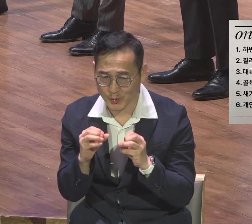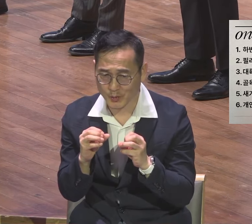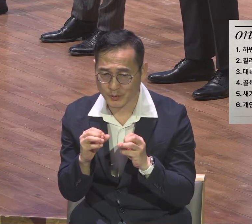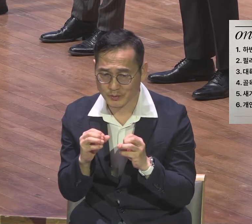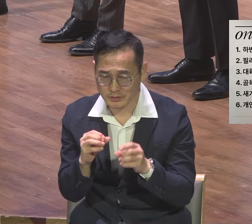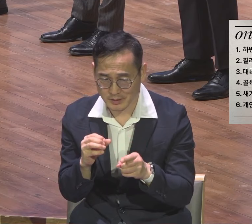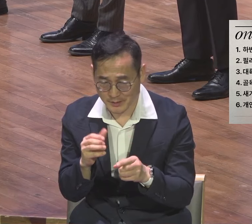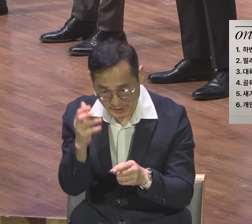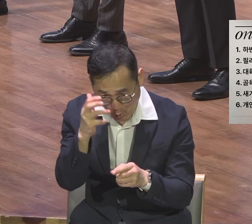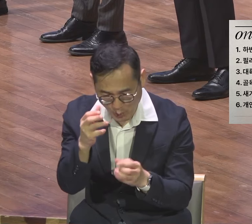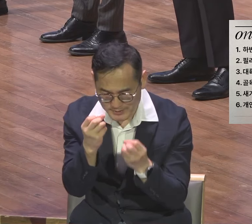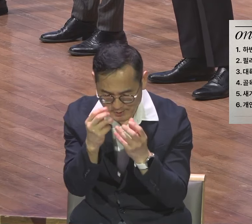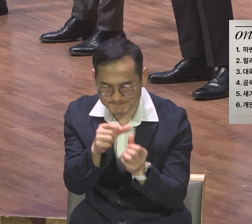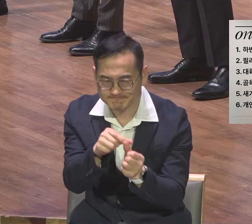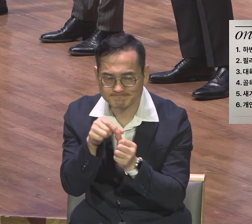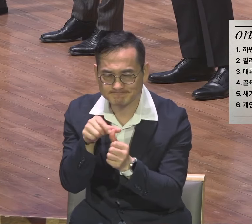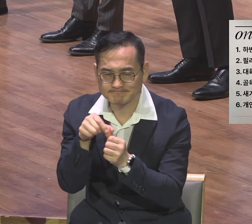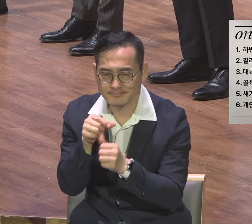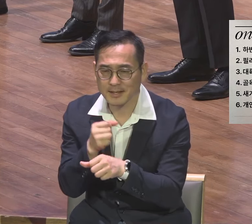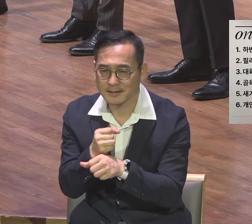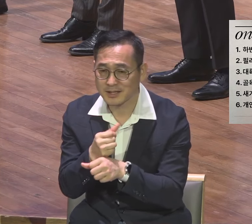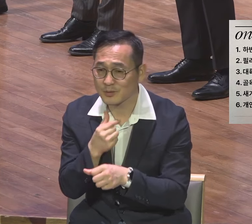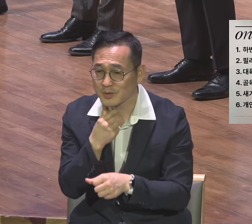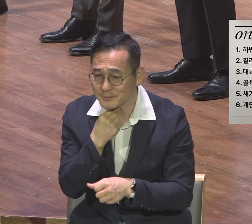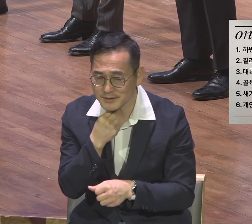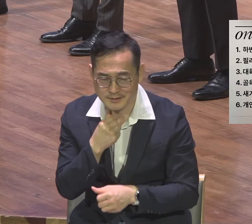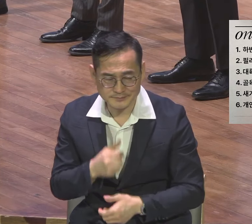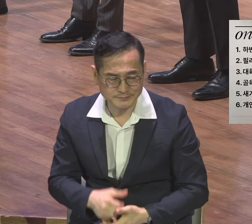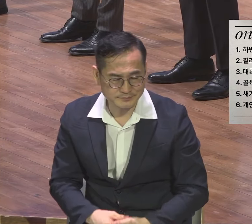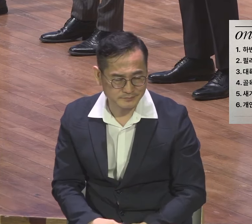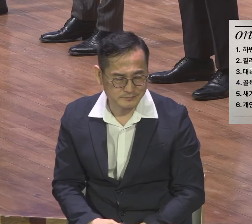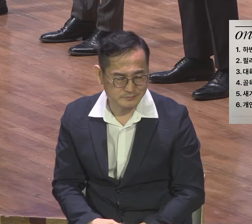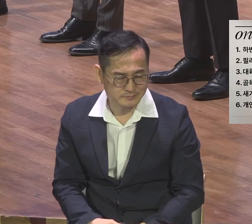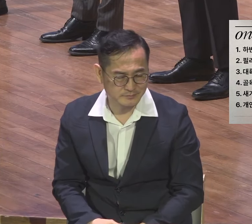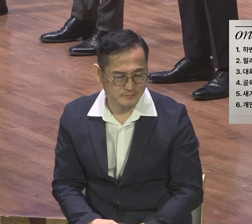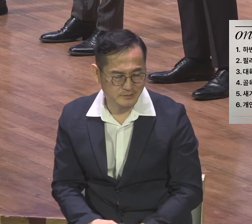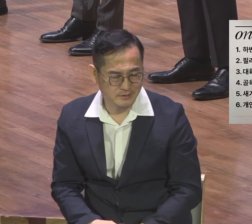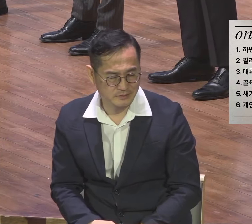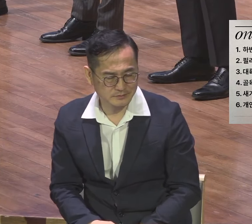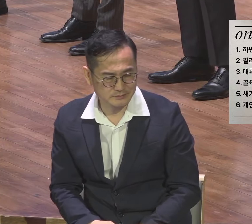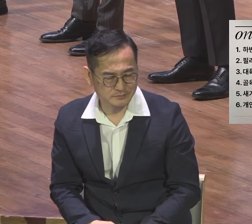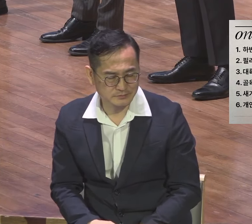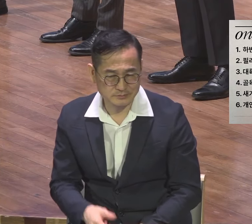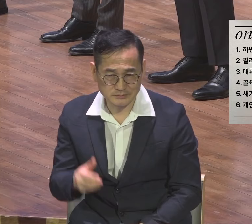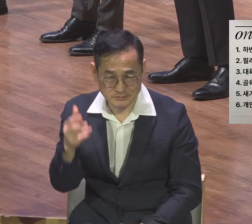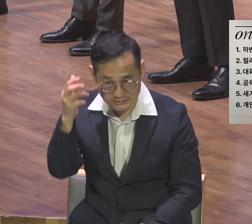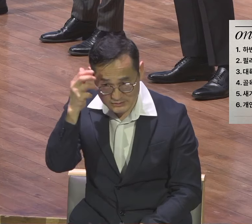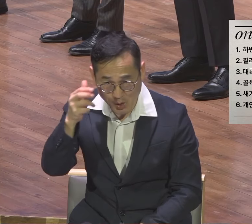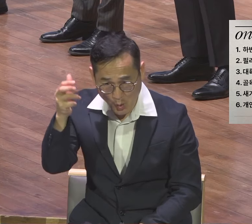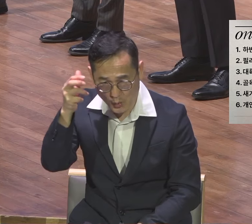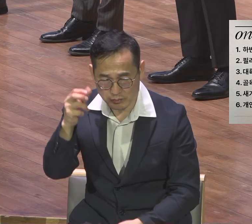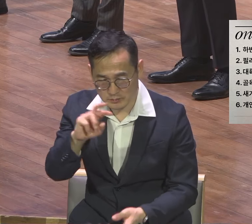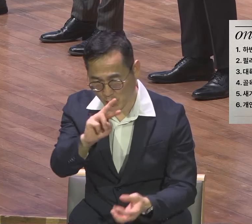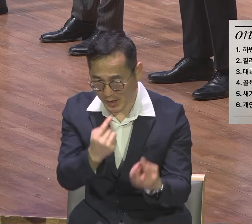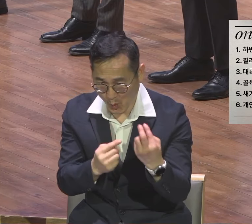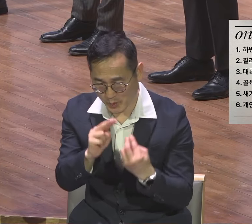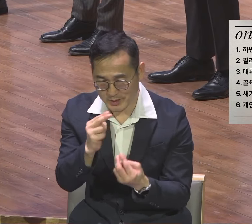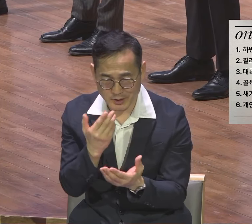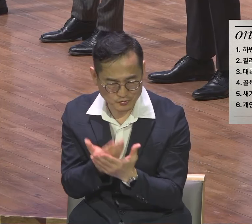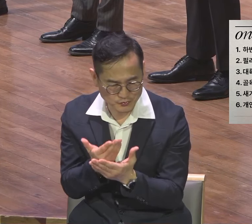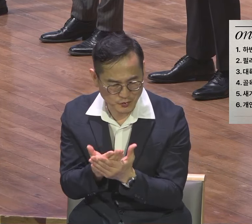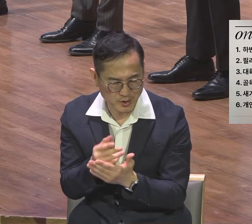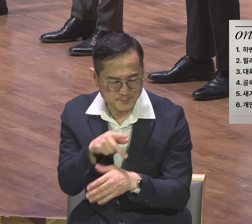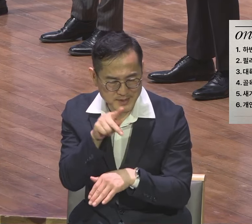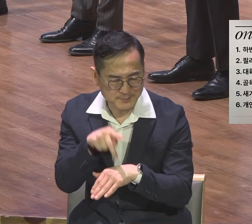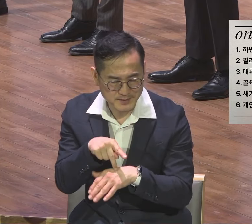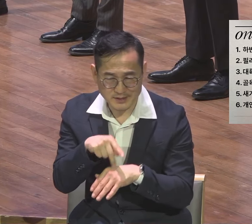줄 믿습니다. 한 번 더 전도운동을 통하여 창세전에 예비하신 영혼이 돌아오게 하여 주시옵소서. 필리피 선교